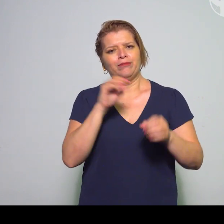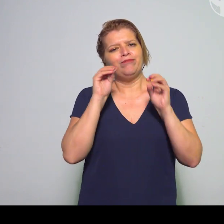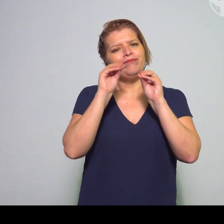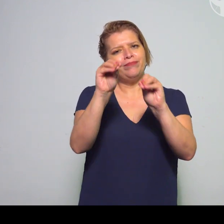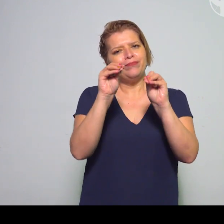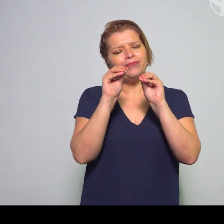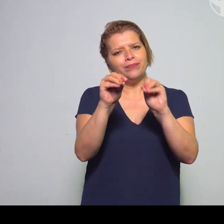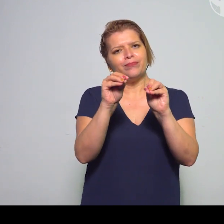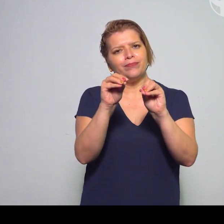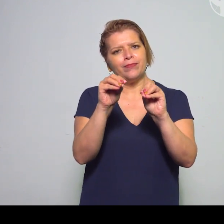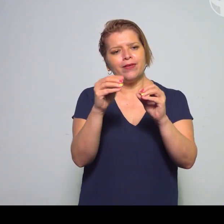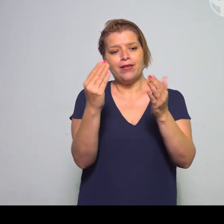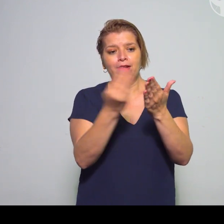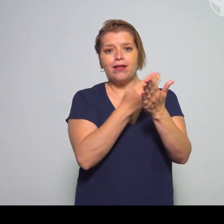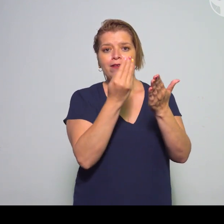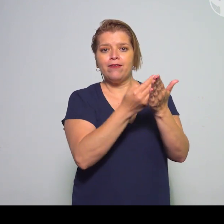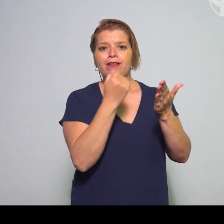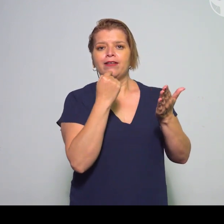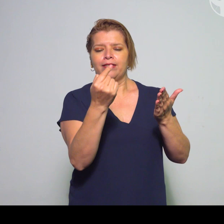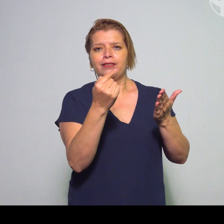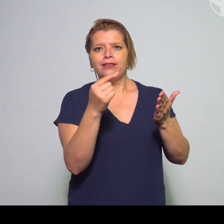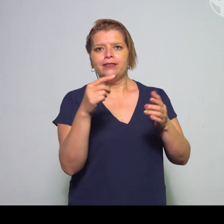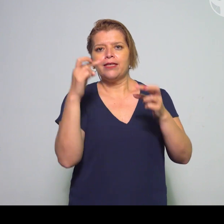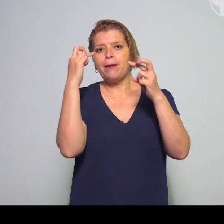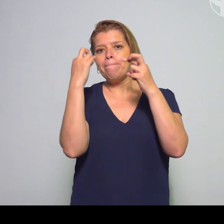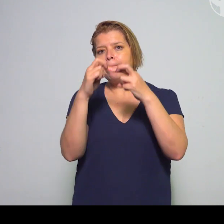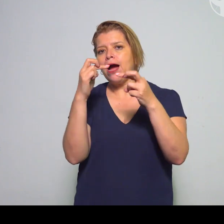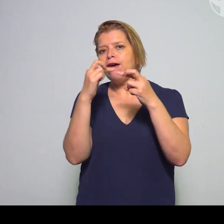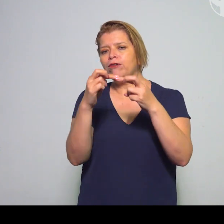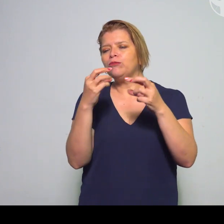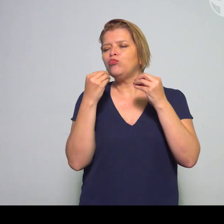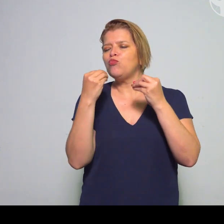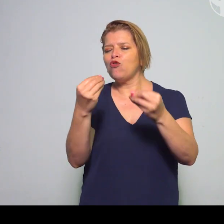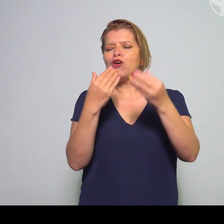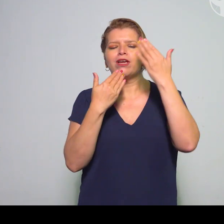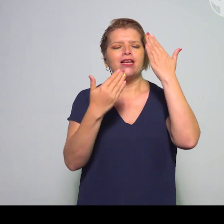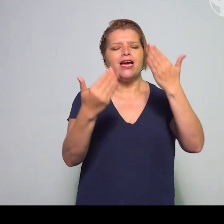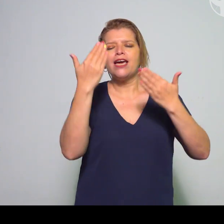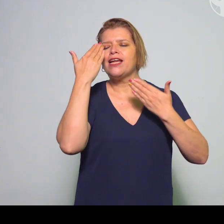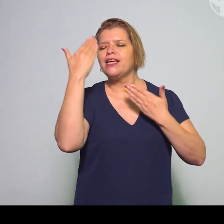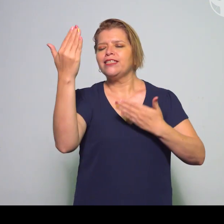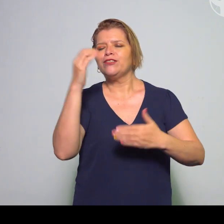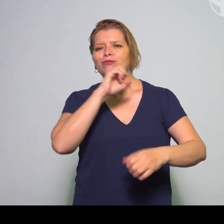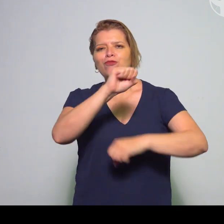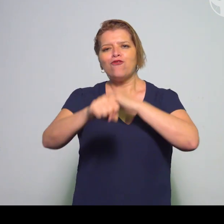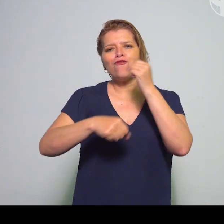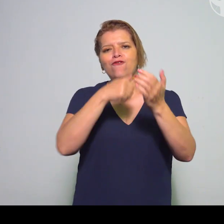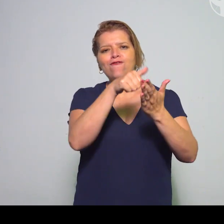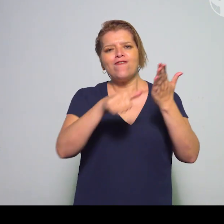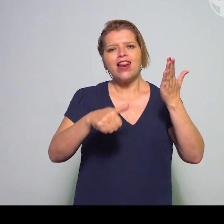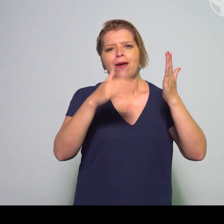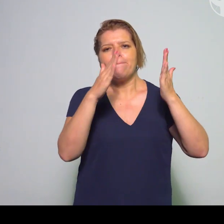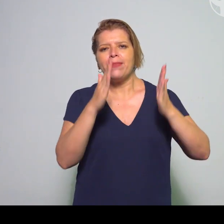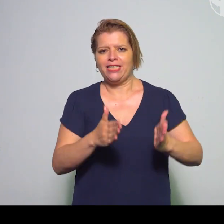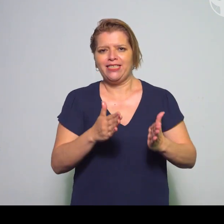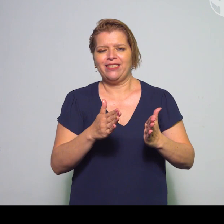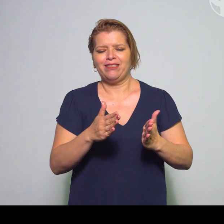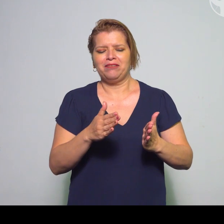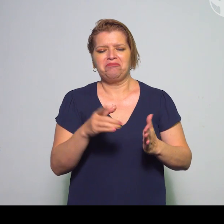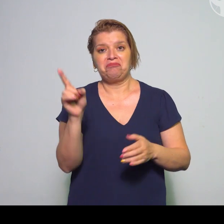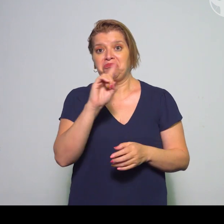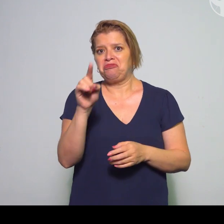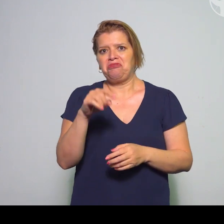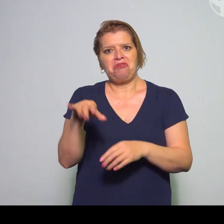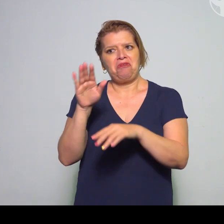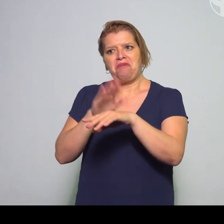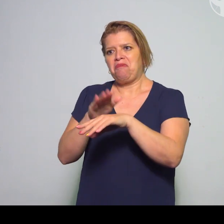siglos. Amén. Queremos enfatizar en algo en esta escritura, y es que el apóstol Pablo está muy agradecido con los filipenses,